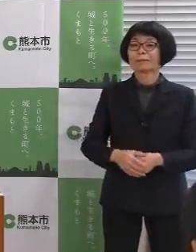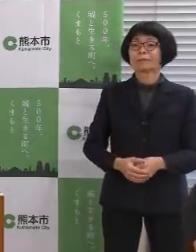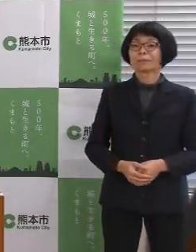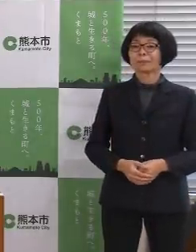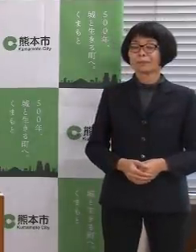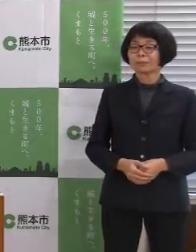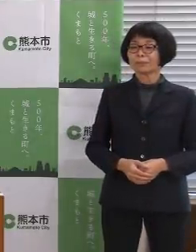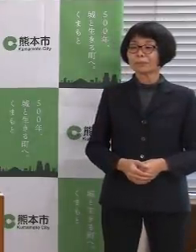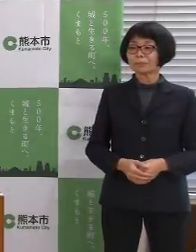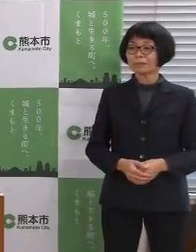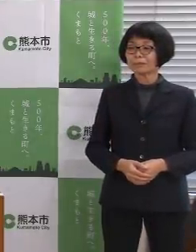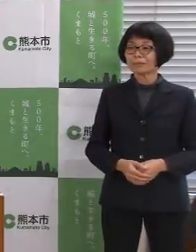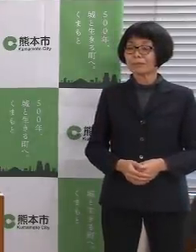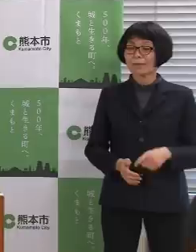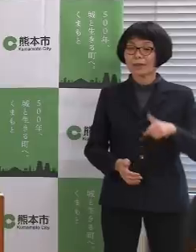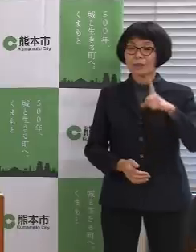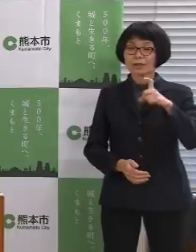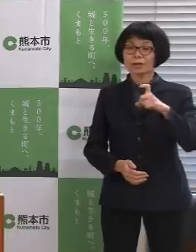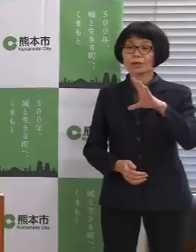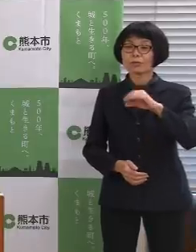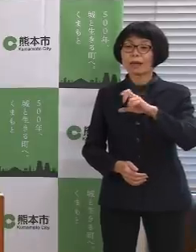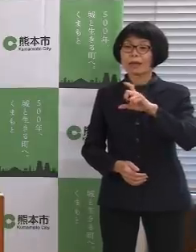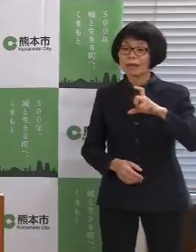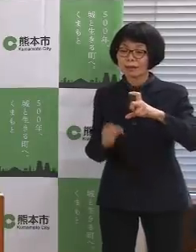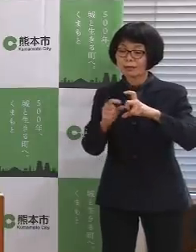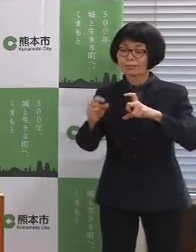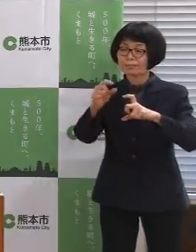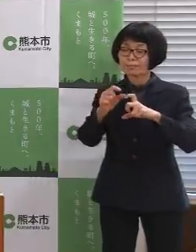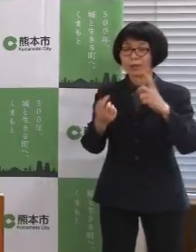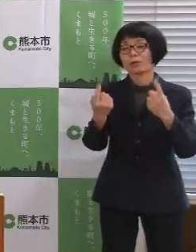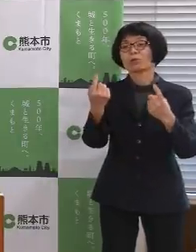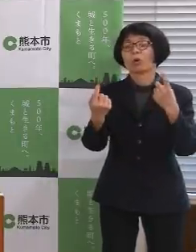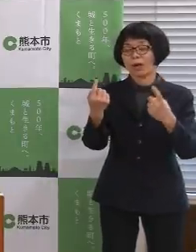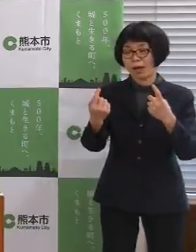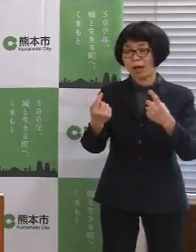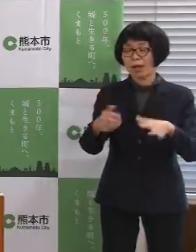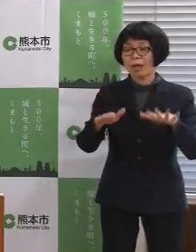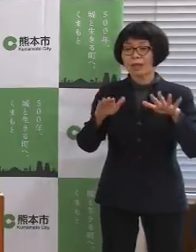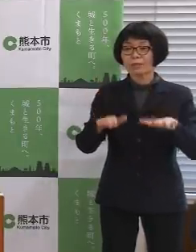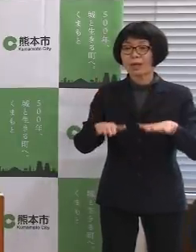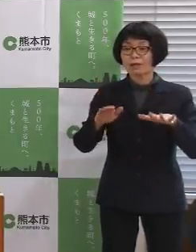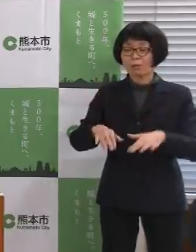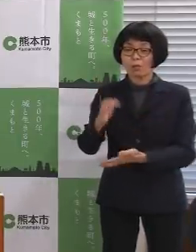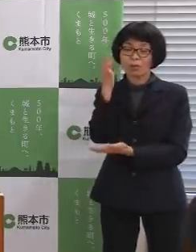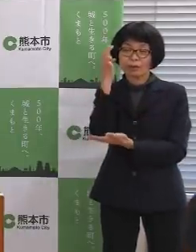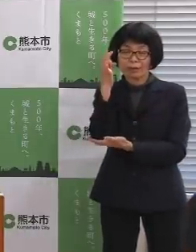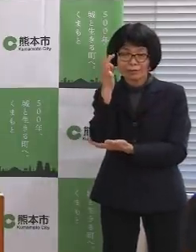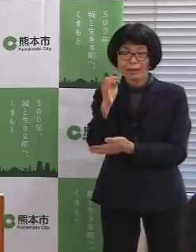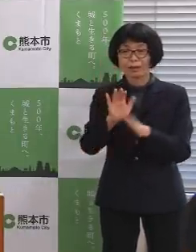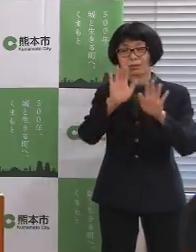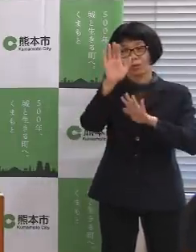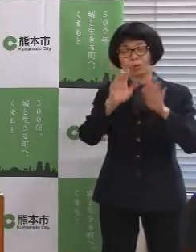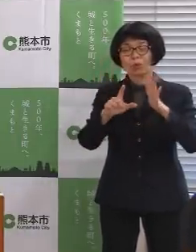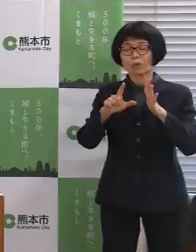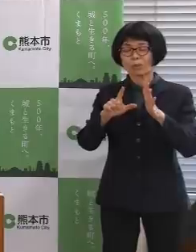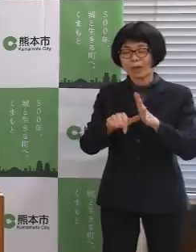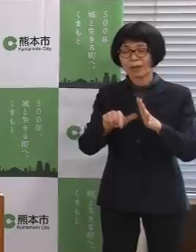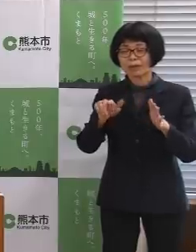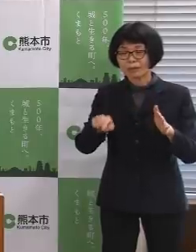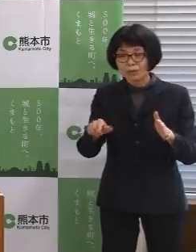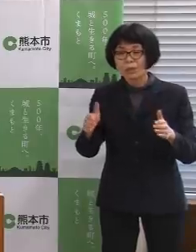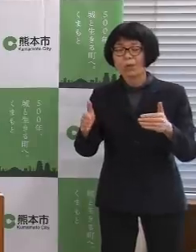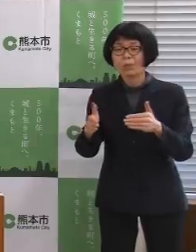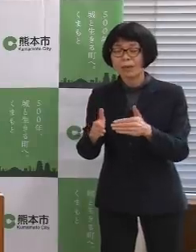対する上乗せをさらに検討するかどうかについては、やっぱり今の財政状況の中ではですね、まだそこまでのこと